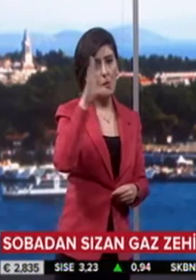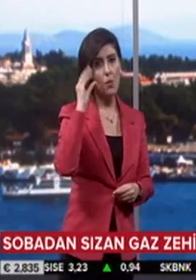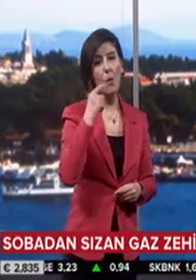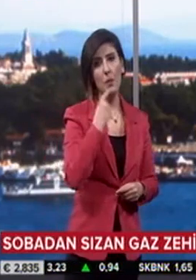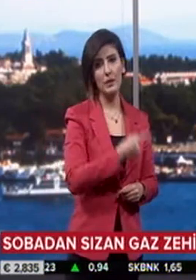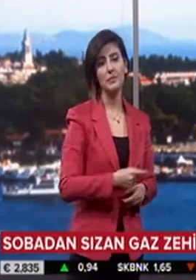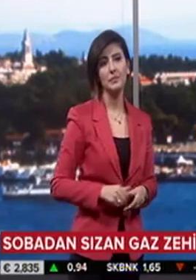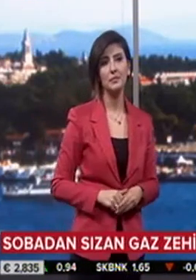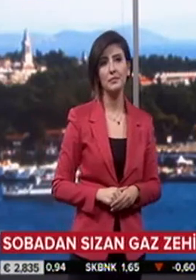kaybettiğini belirledi.